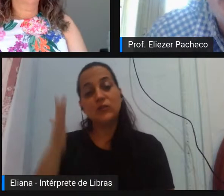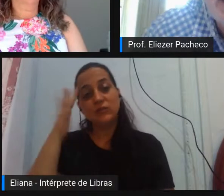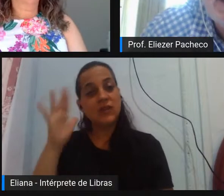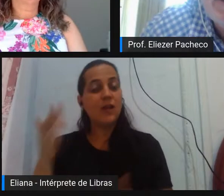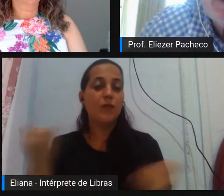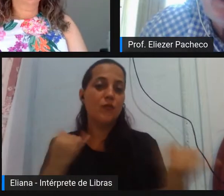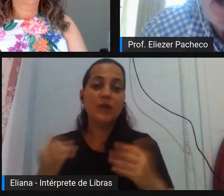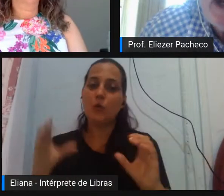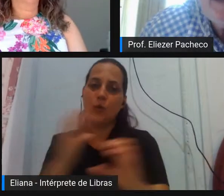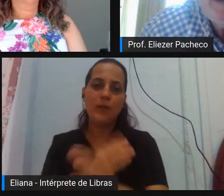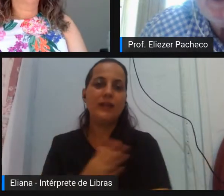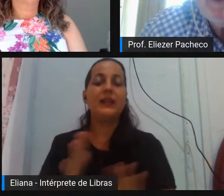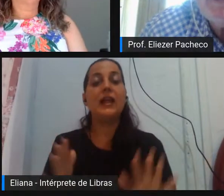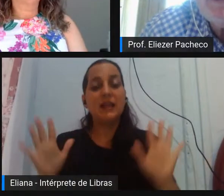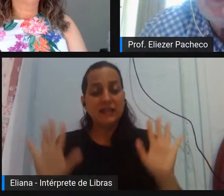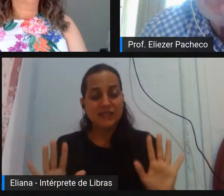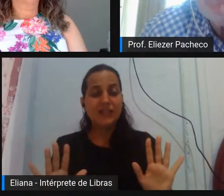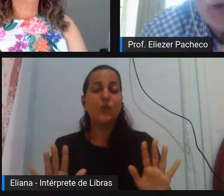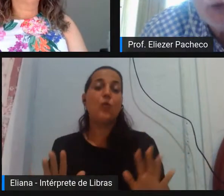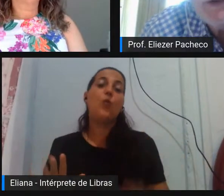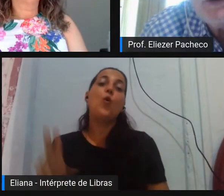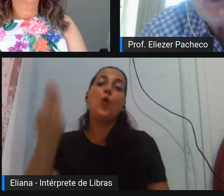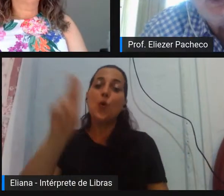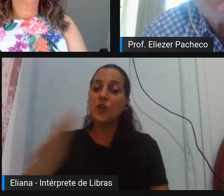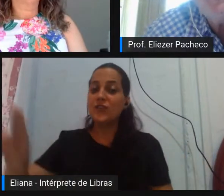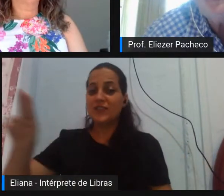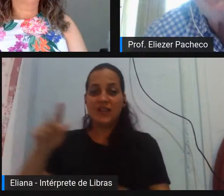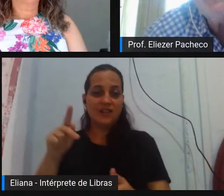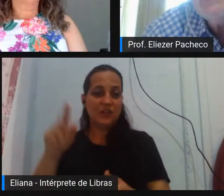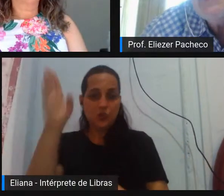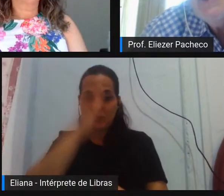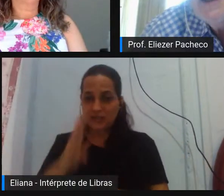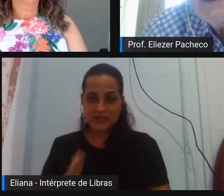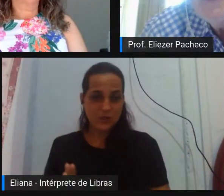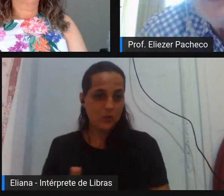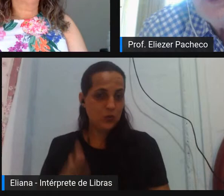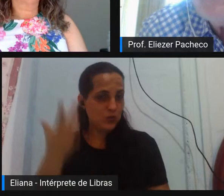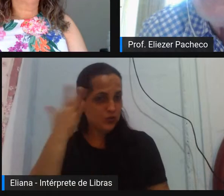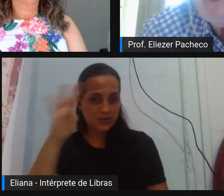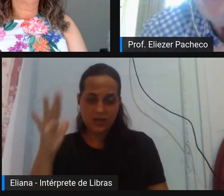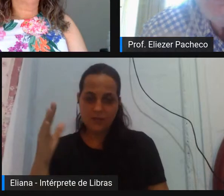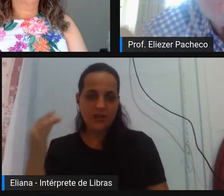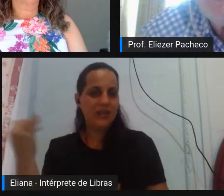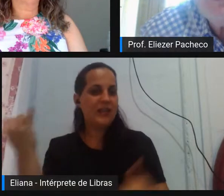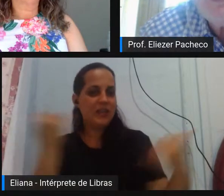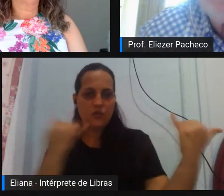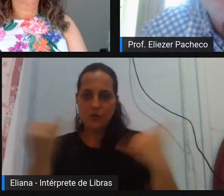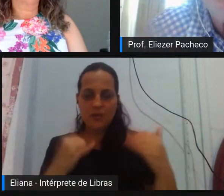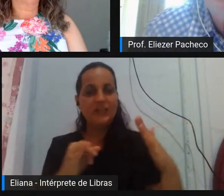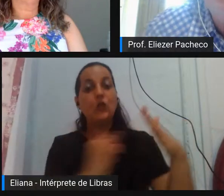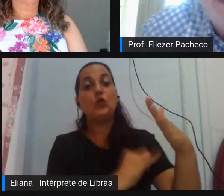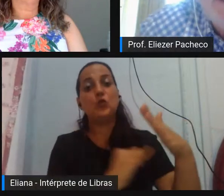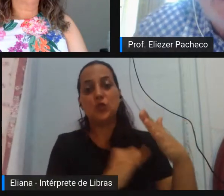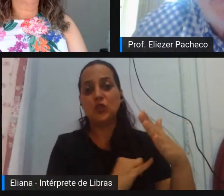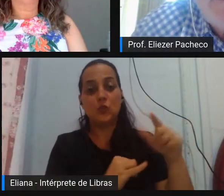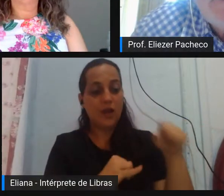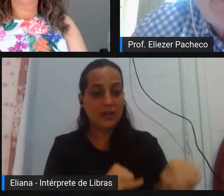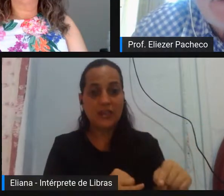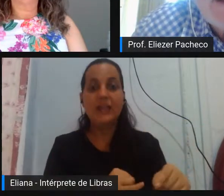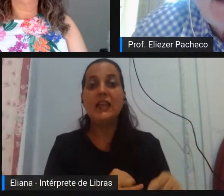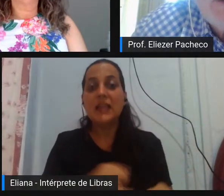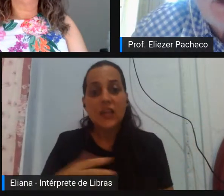universidade brasileira, com raras exceções, não estuda os institutos federais, que é a política mais inovadora e